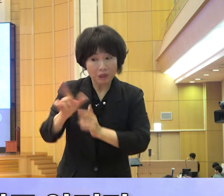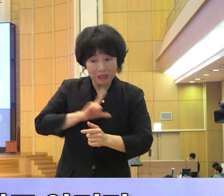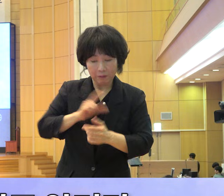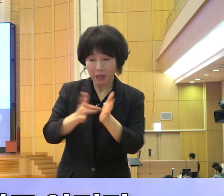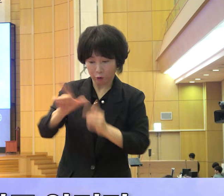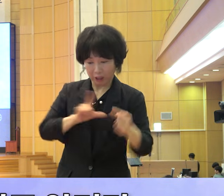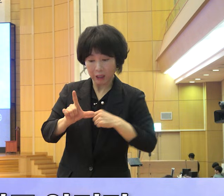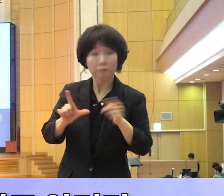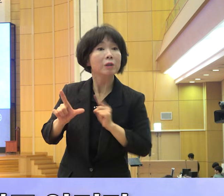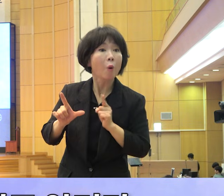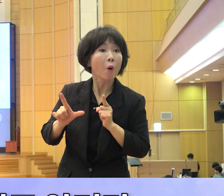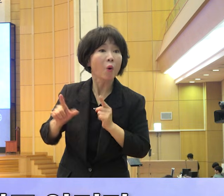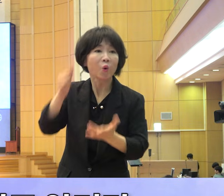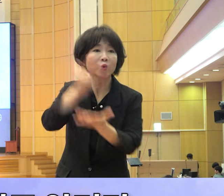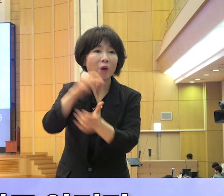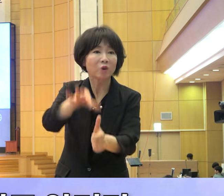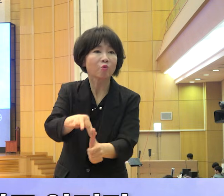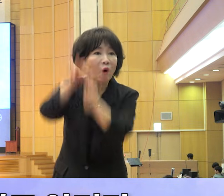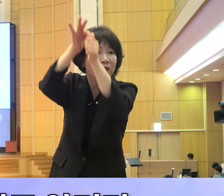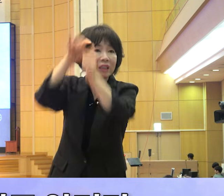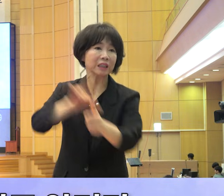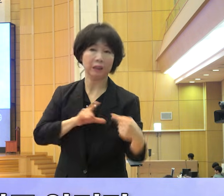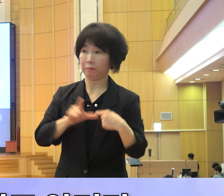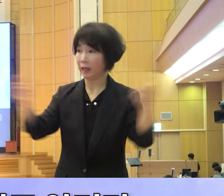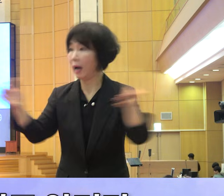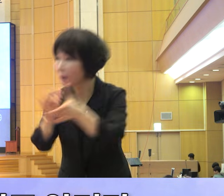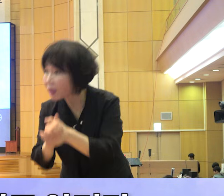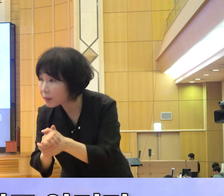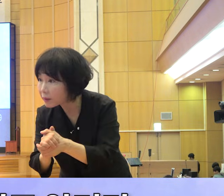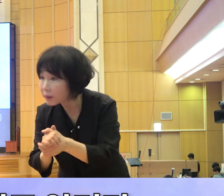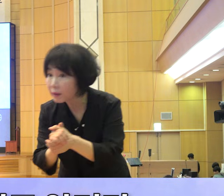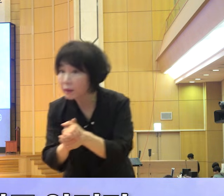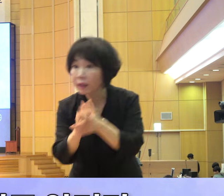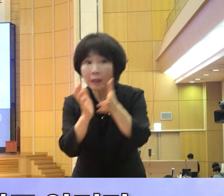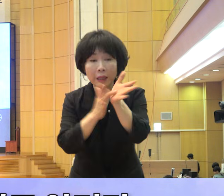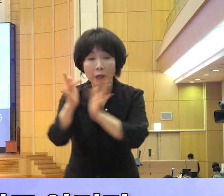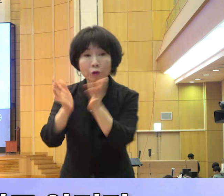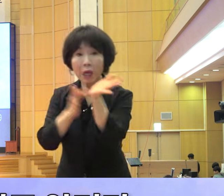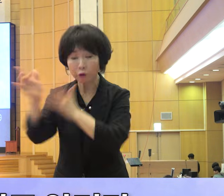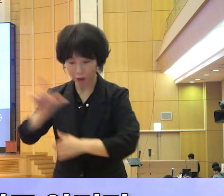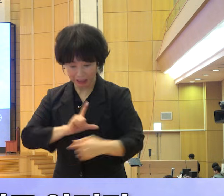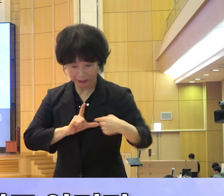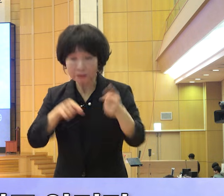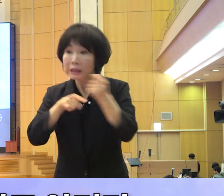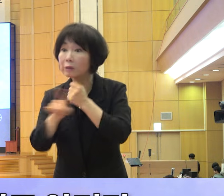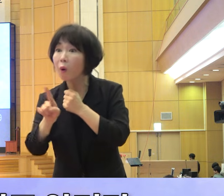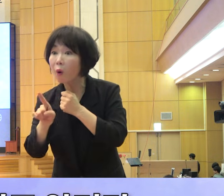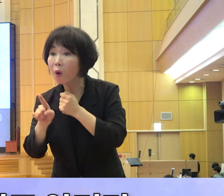이름은 죄에서 구원할 자 이름이다, 이렇게 알고 믿어져야지요.